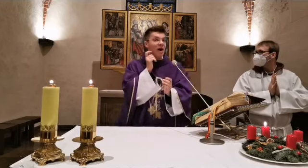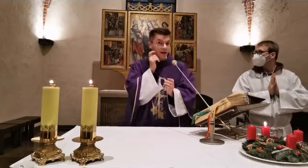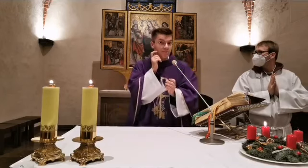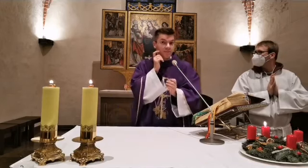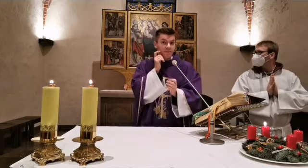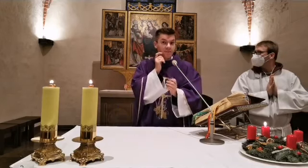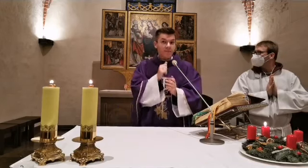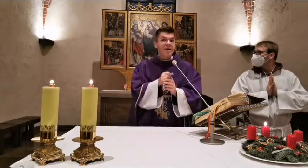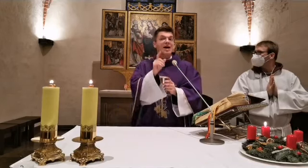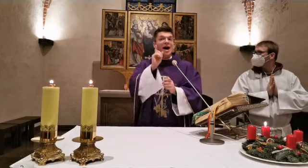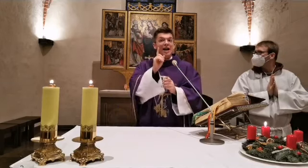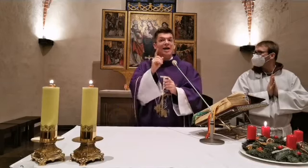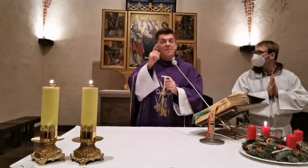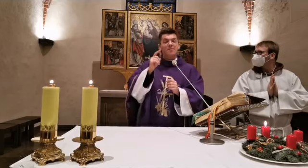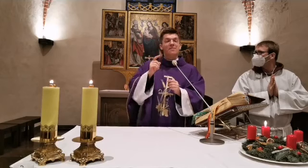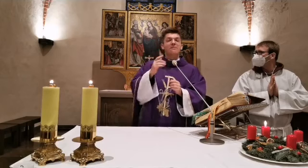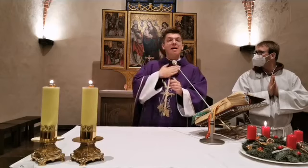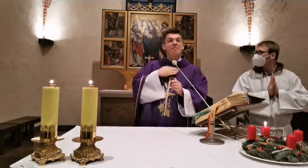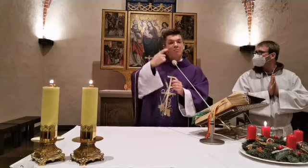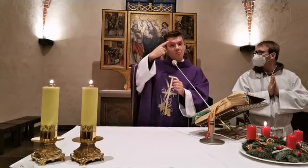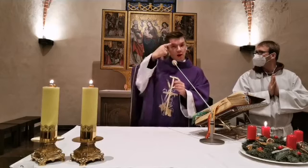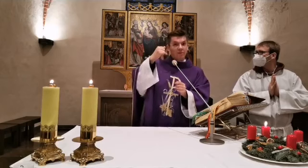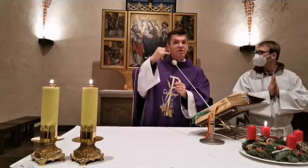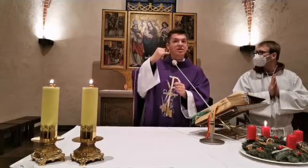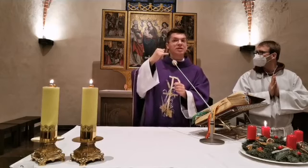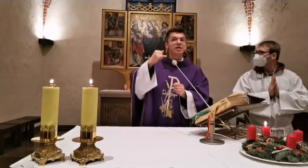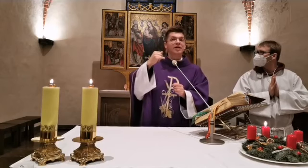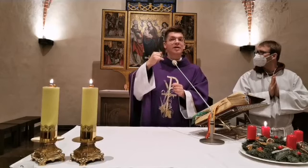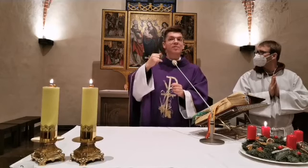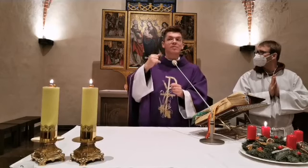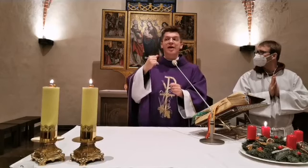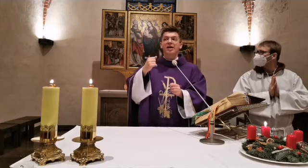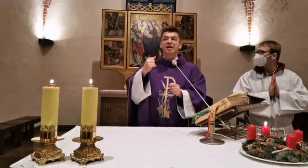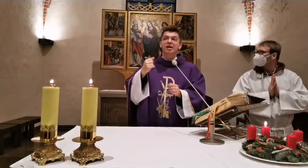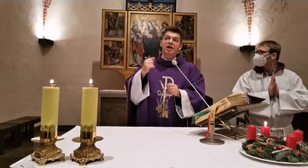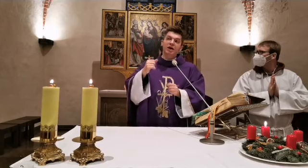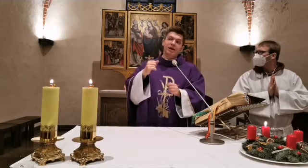zaproszonym na kłana, ale mam pomysł